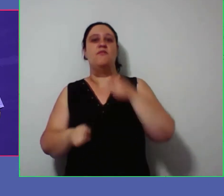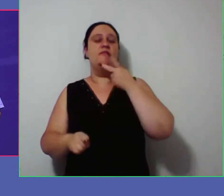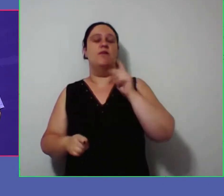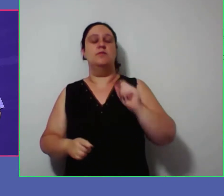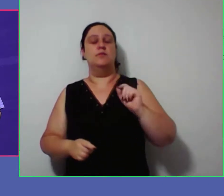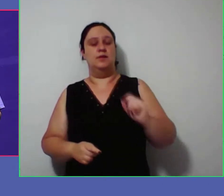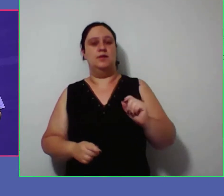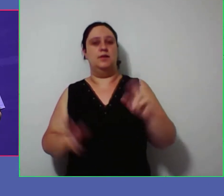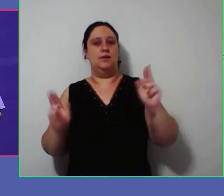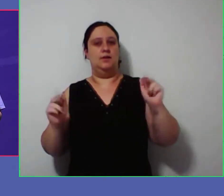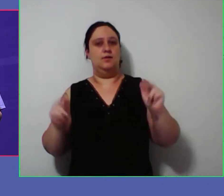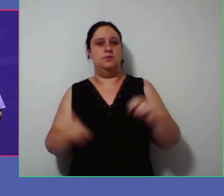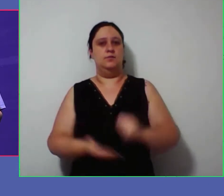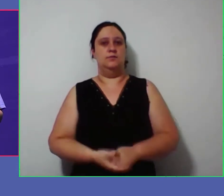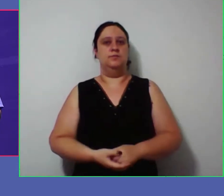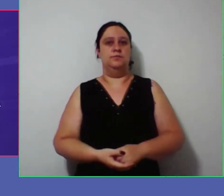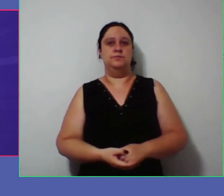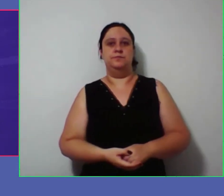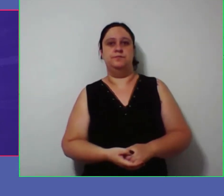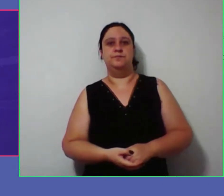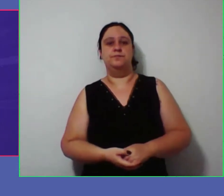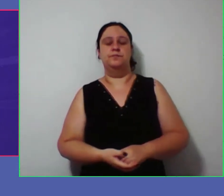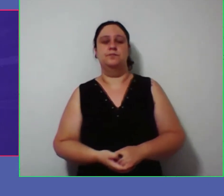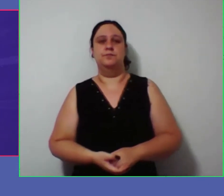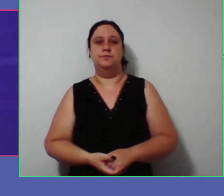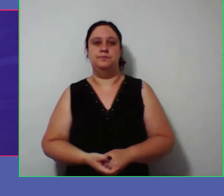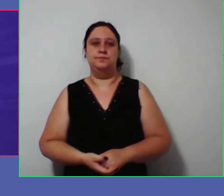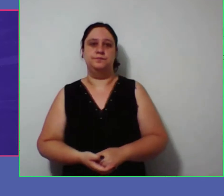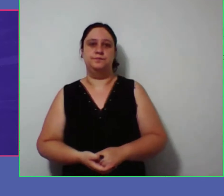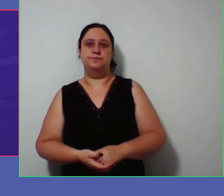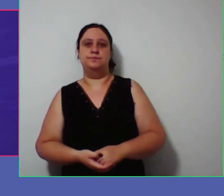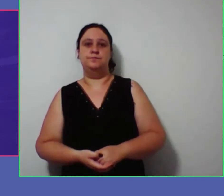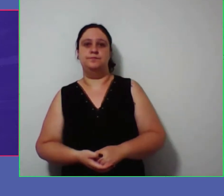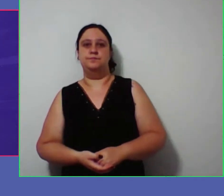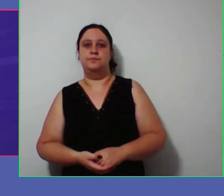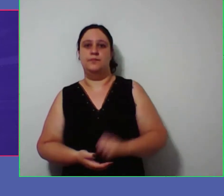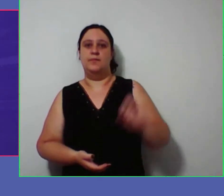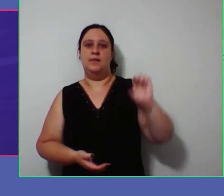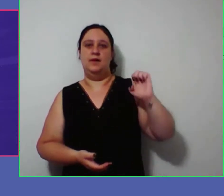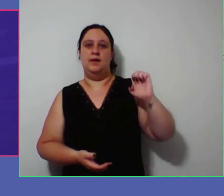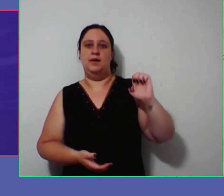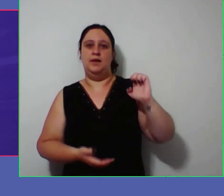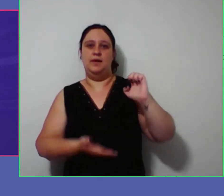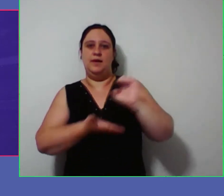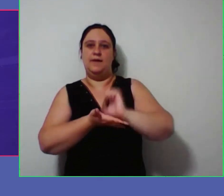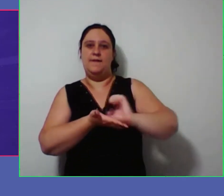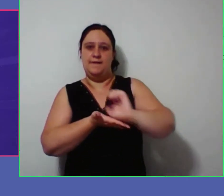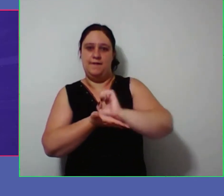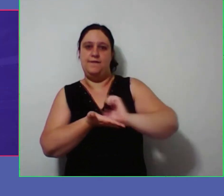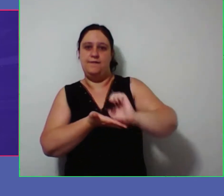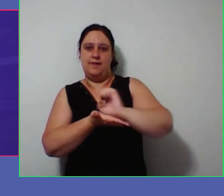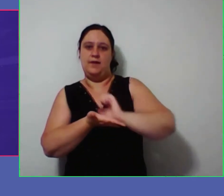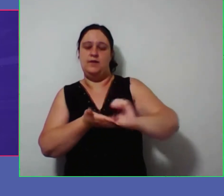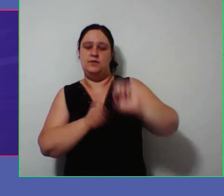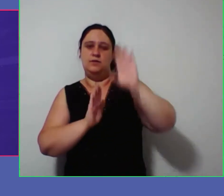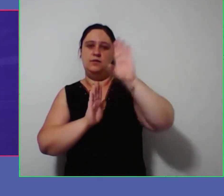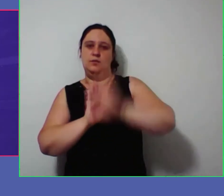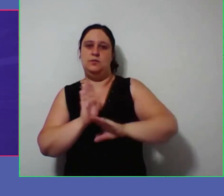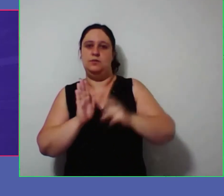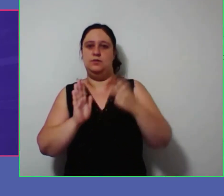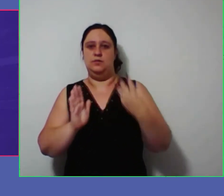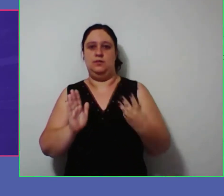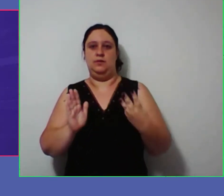Vamos mostrar em Efésios 3. Eu já li isso na semana passada, mas vamos